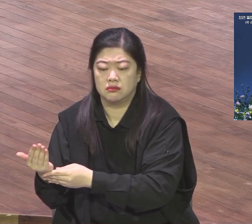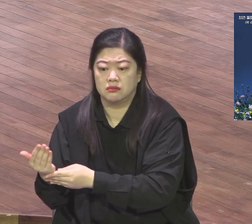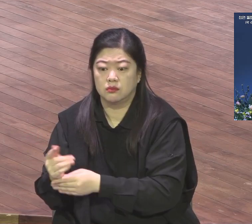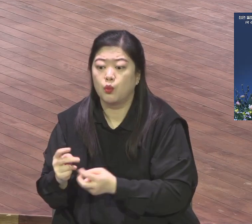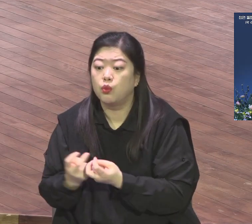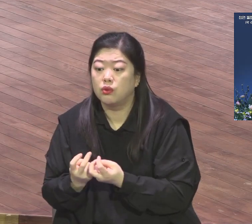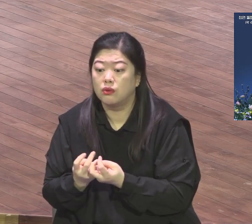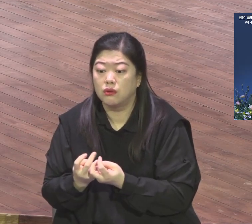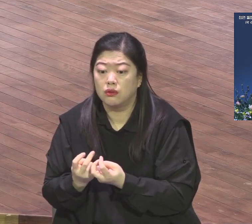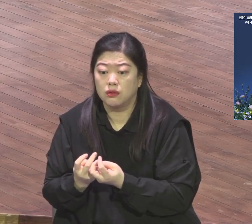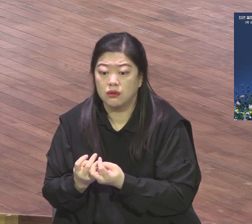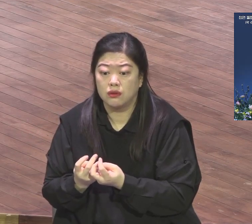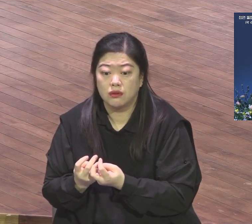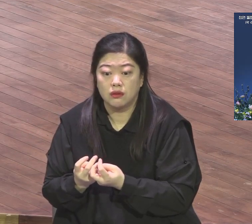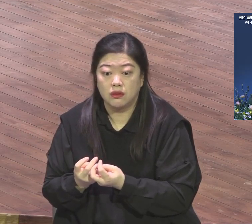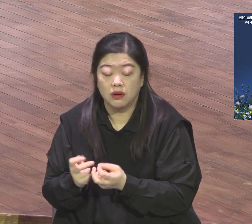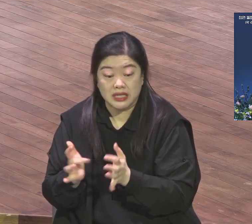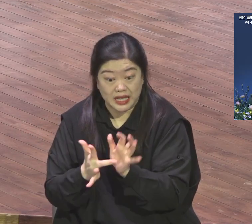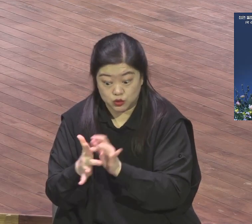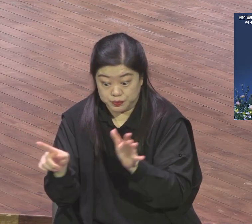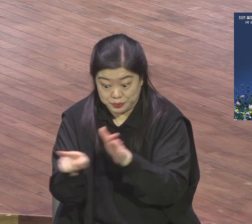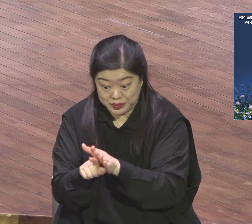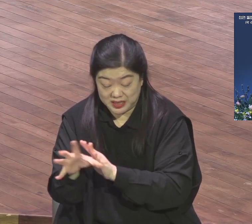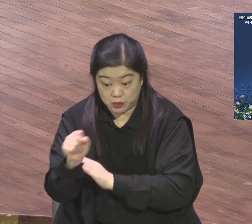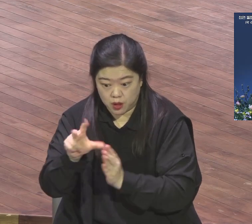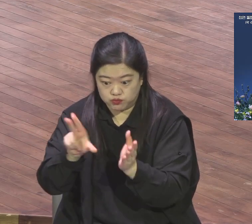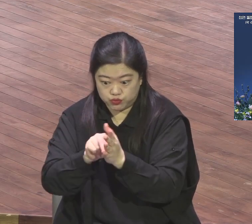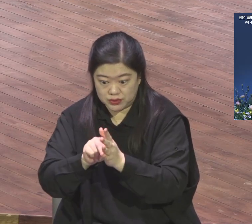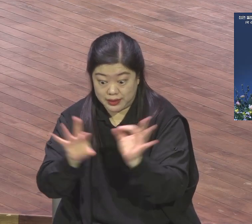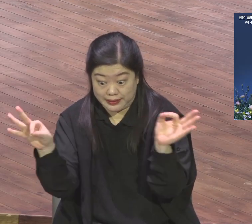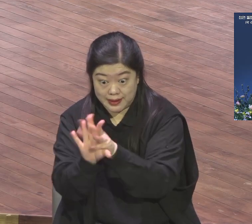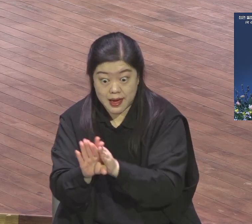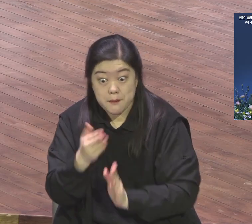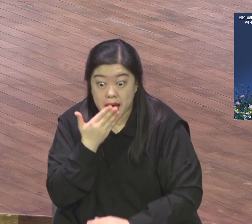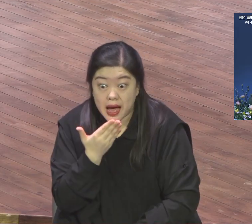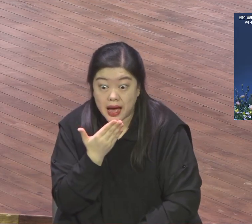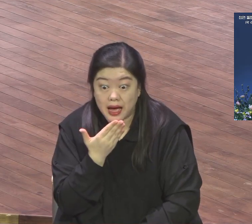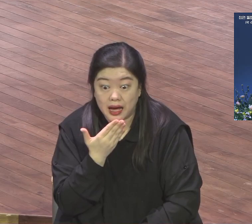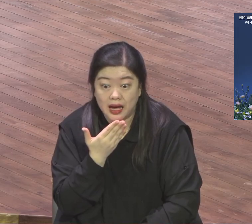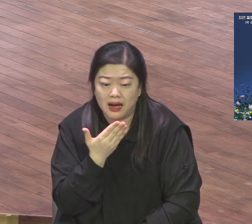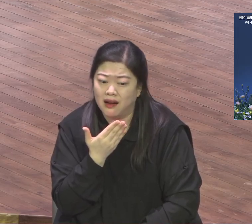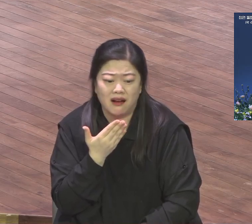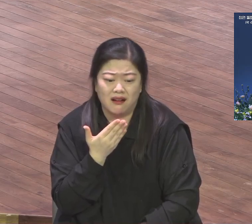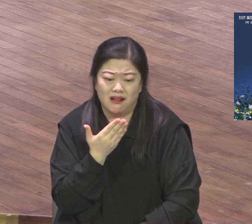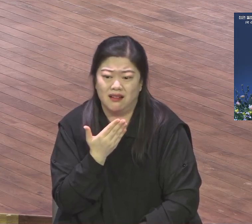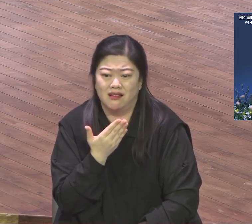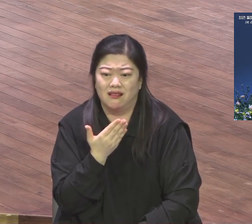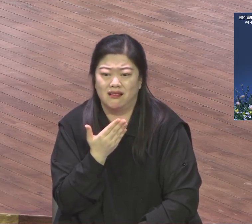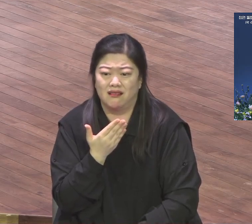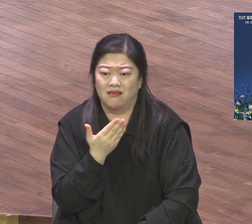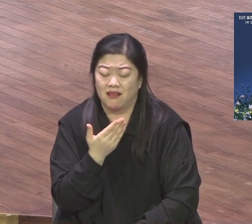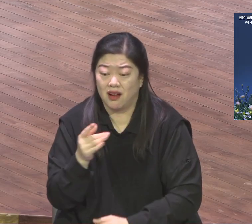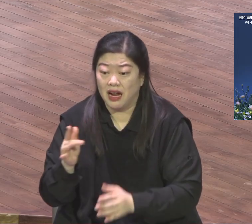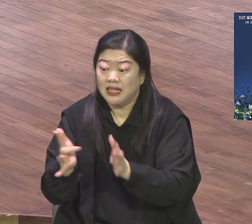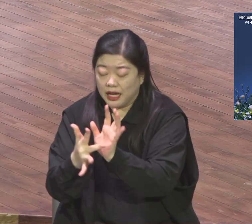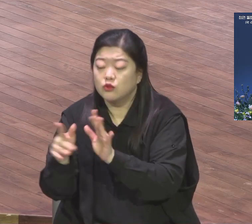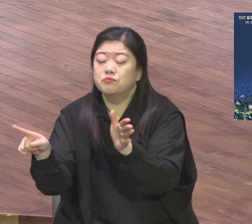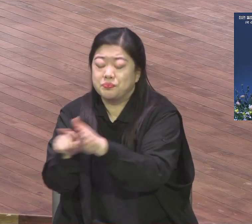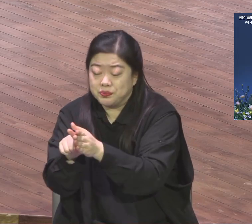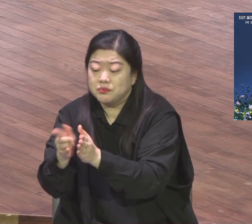돼요? 완전히 뭐 의안이 멍멍해지죠. 갑자기 질병의